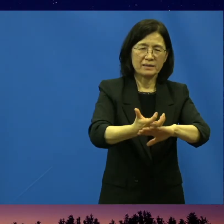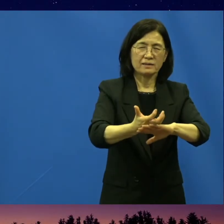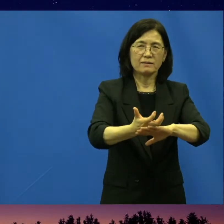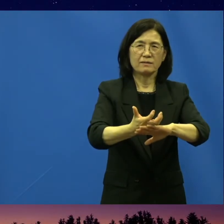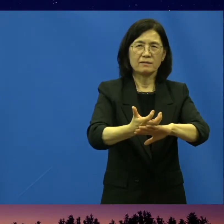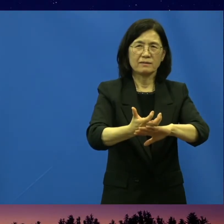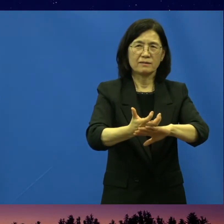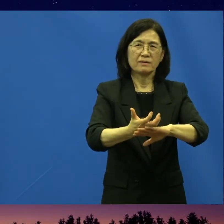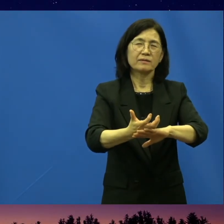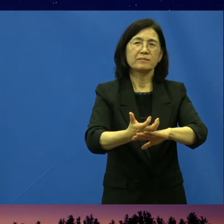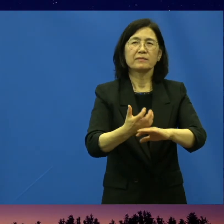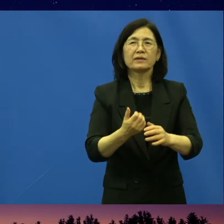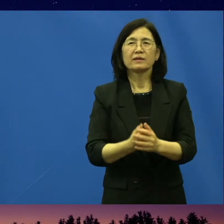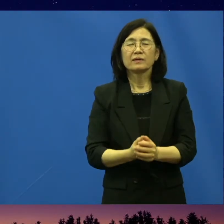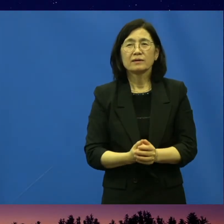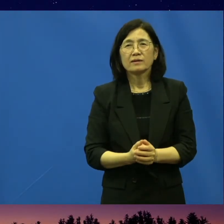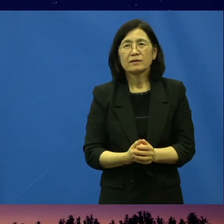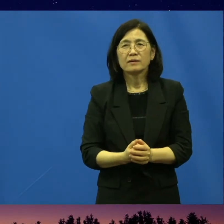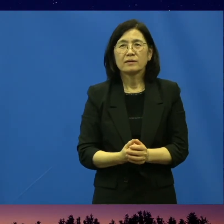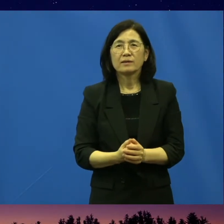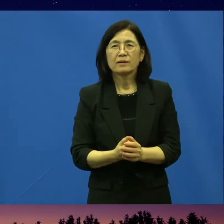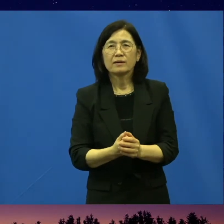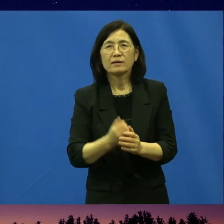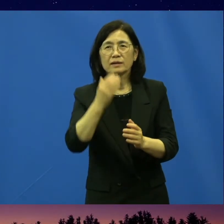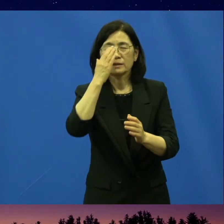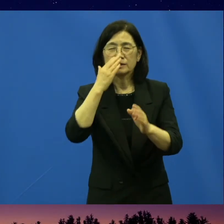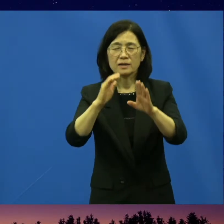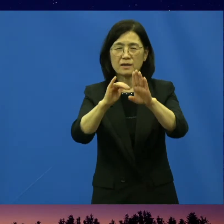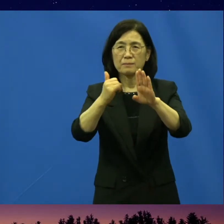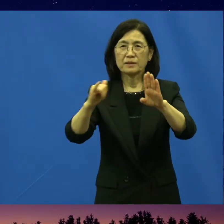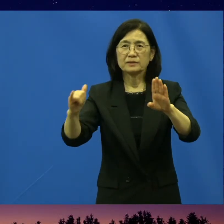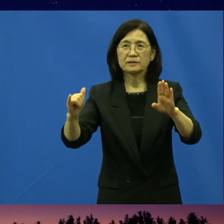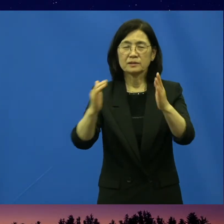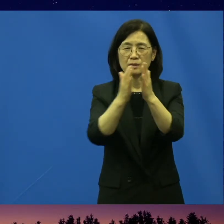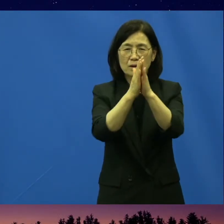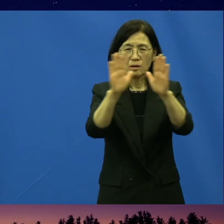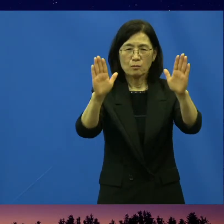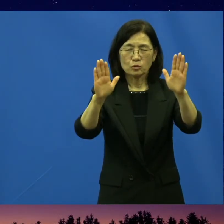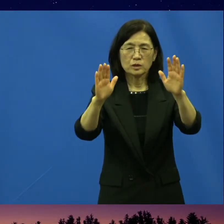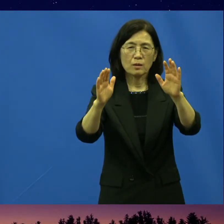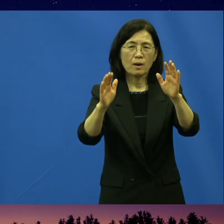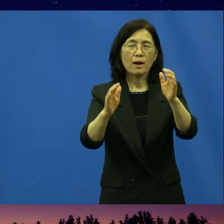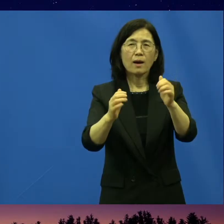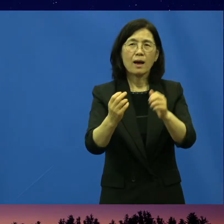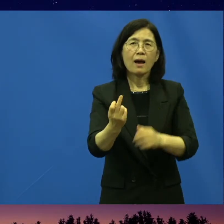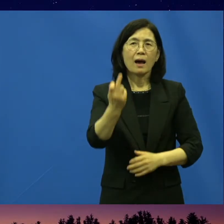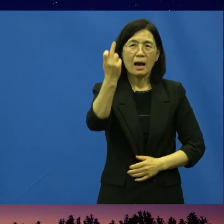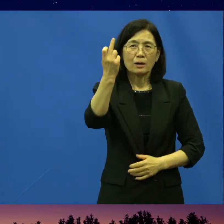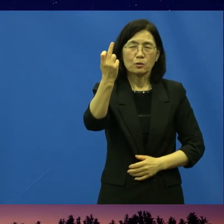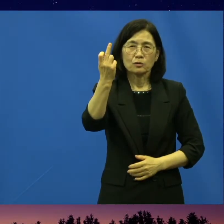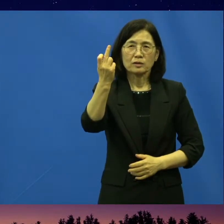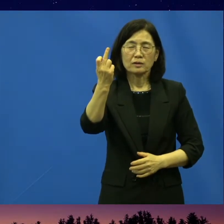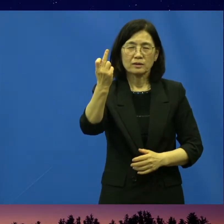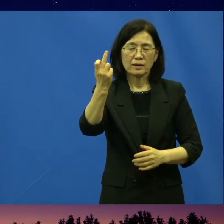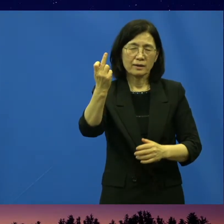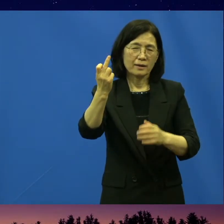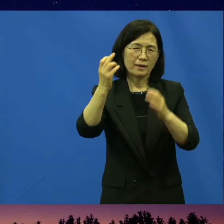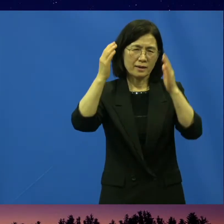광야에서 모세와 아론을 향해 원망과 불평으로 쏟아내고 다시 애굽으로 돌아가자. 차라리 애굽이 더 낫다.